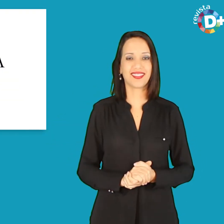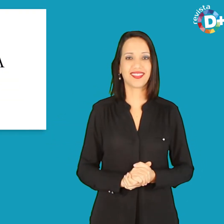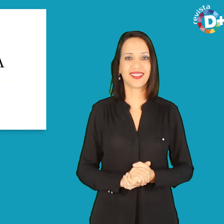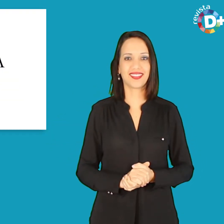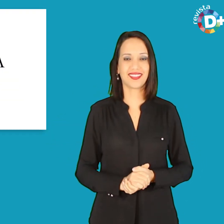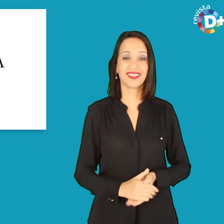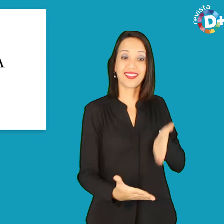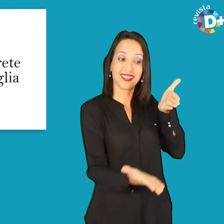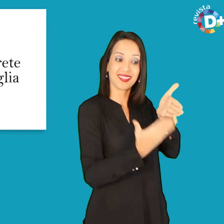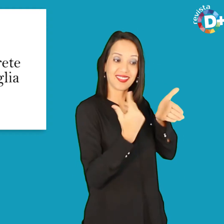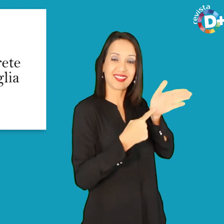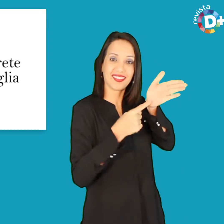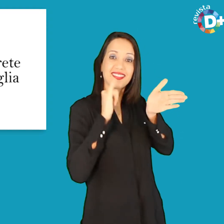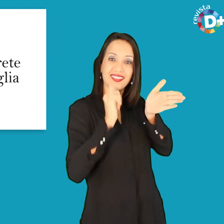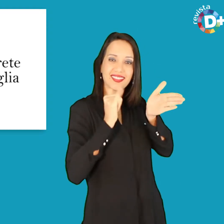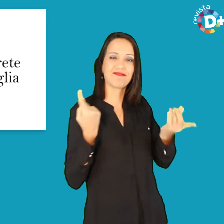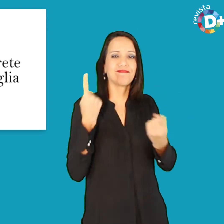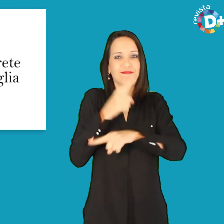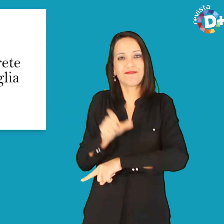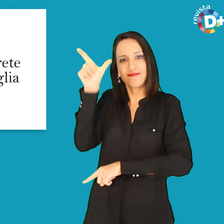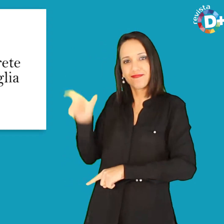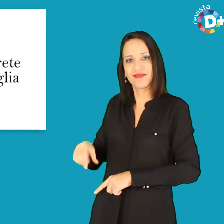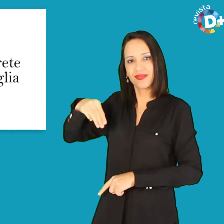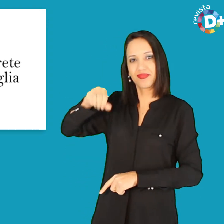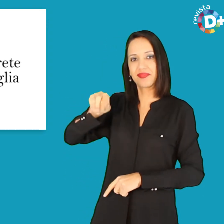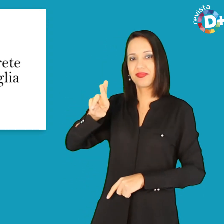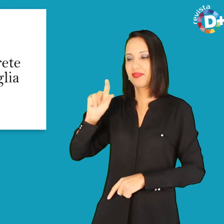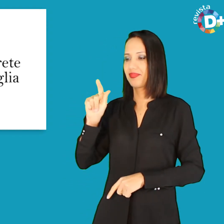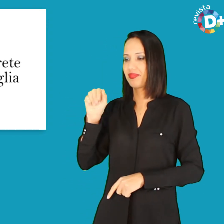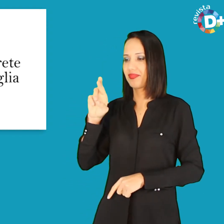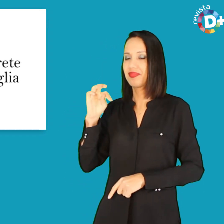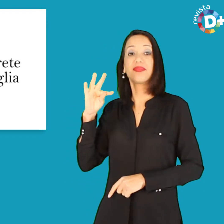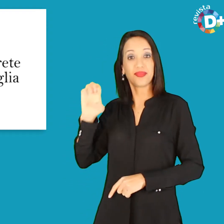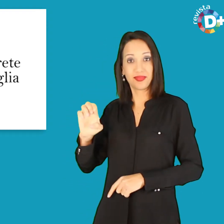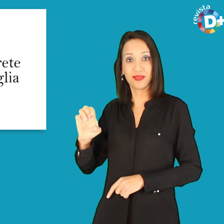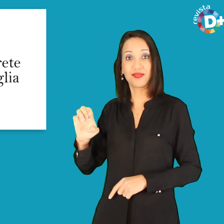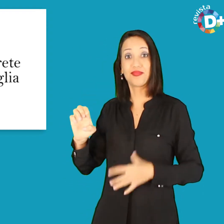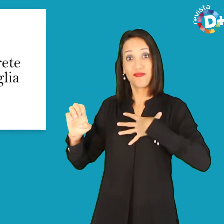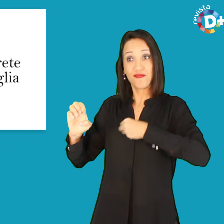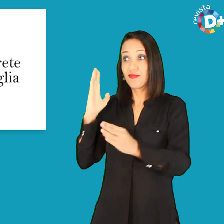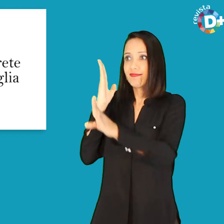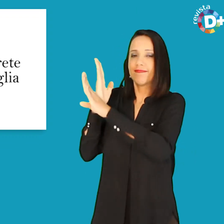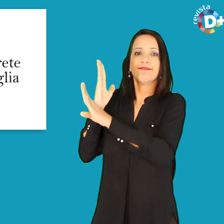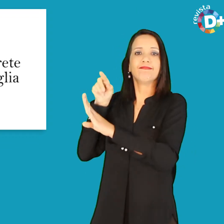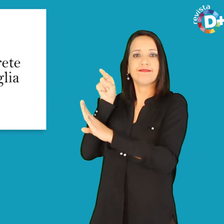Desafios. Margaret Chinaglia descobriu que sua filha, hoje com 27 anos, tinha TDAH aos